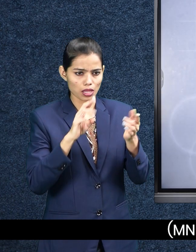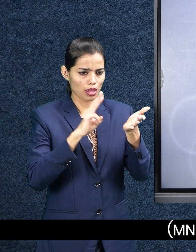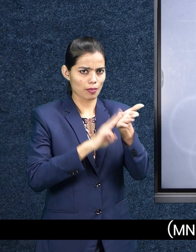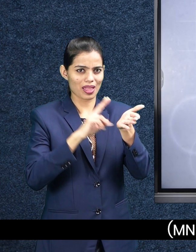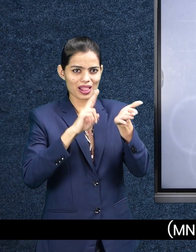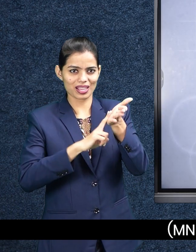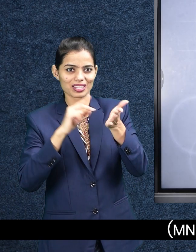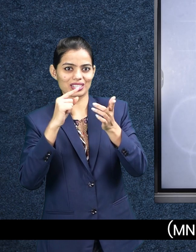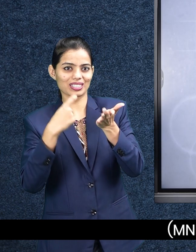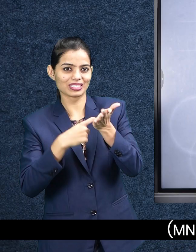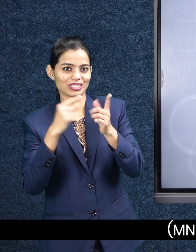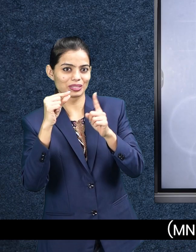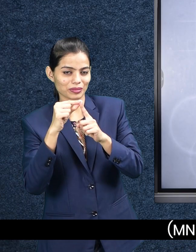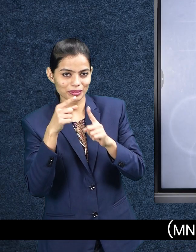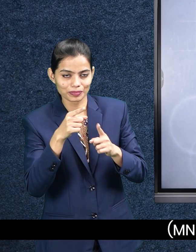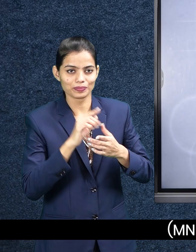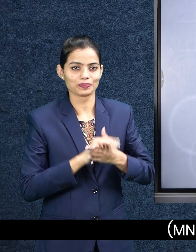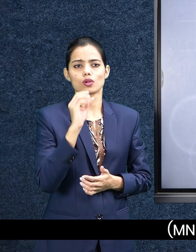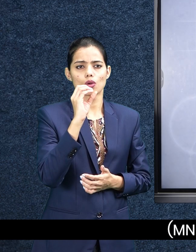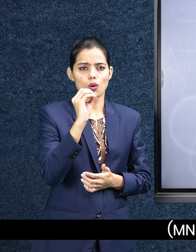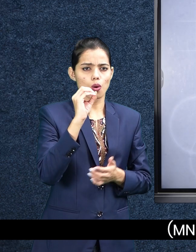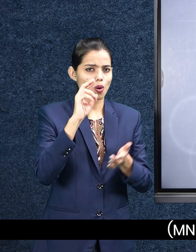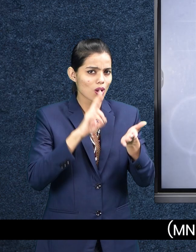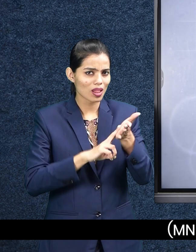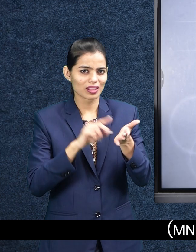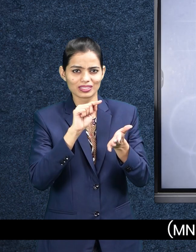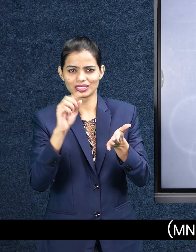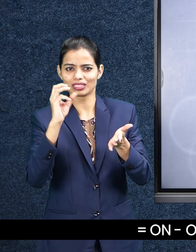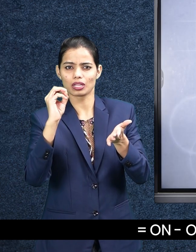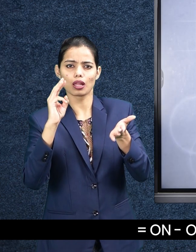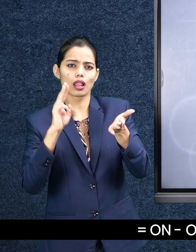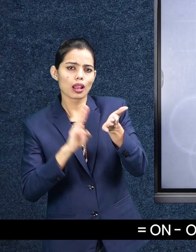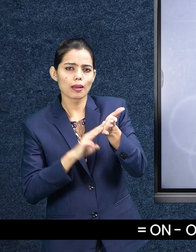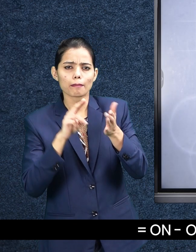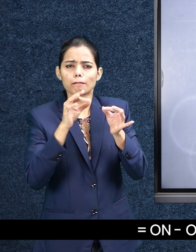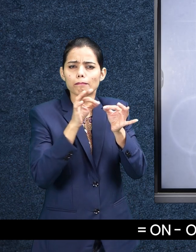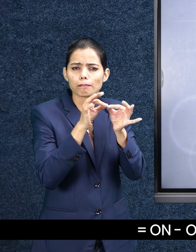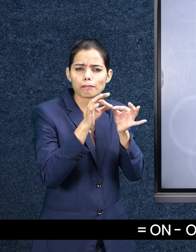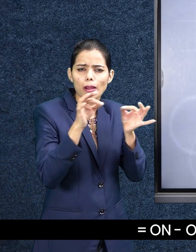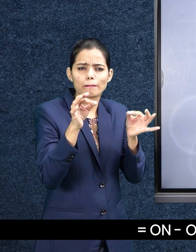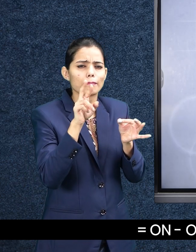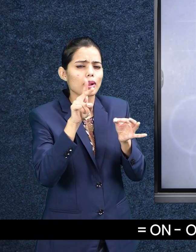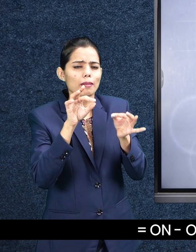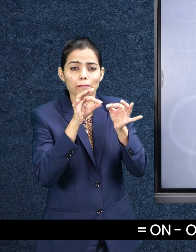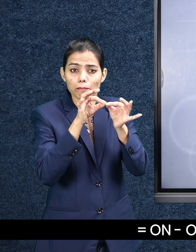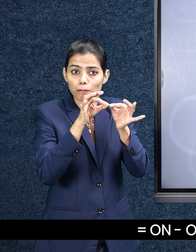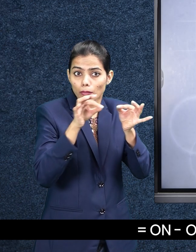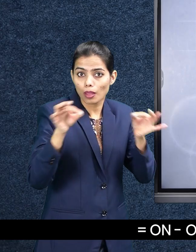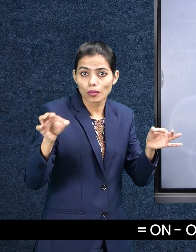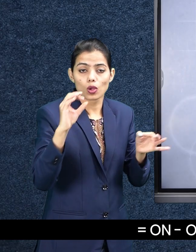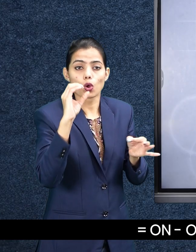MNRP செவ்வகத்தின் எதிர்பக்கங்கள். ஈடு ON கழித்தல் OM